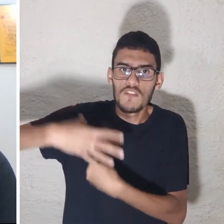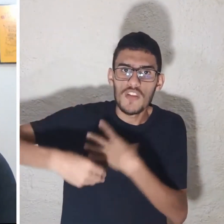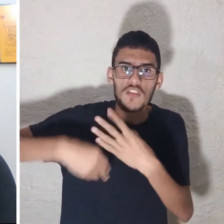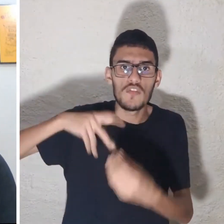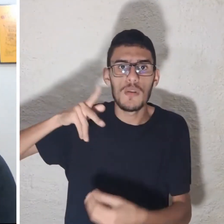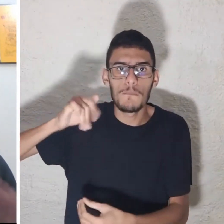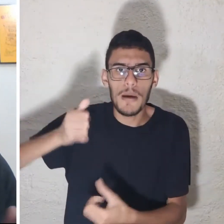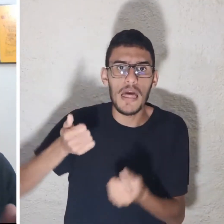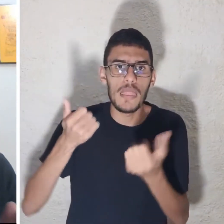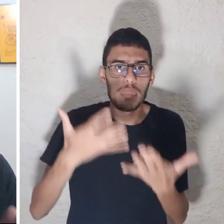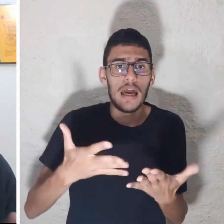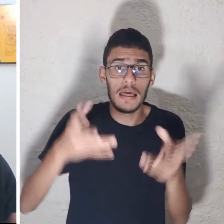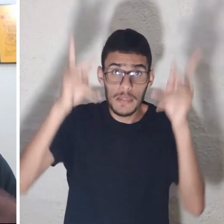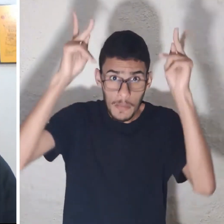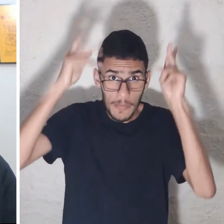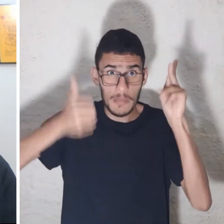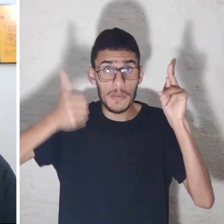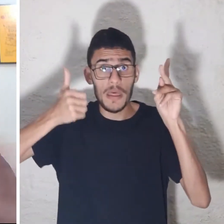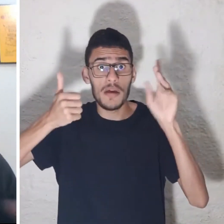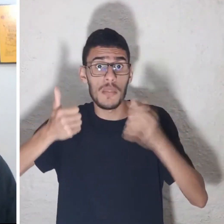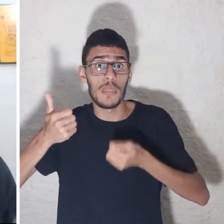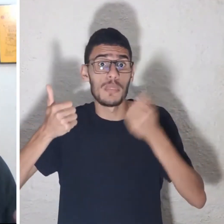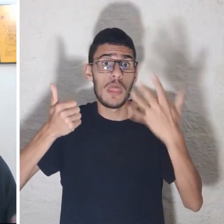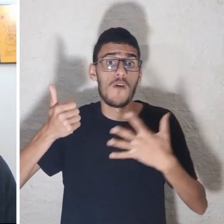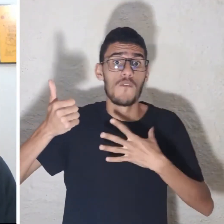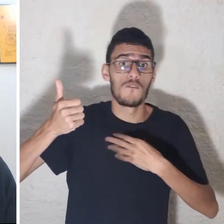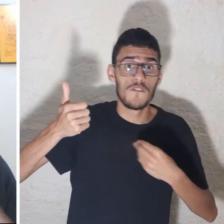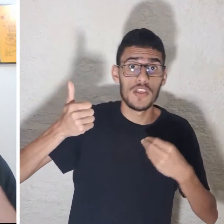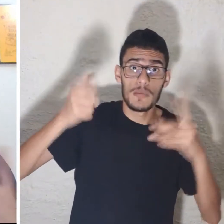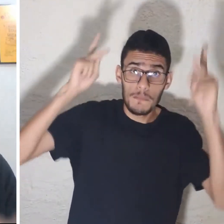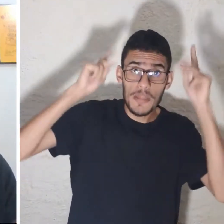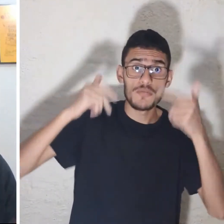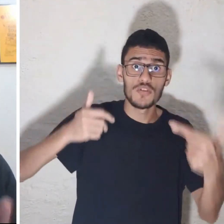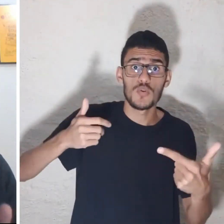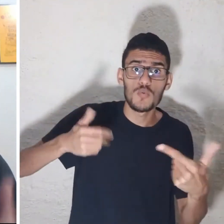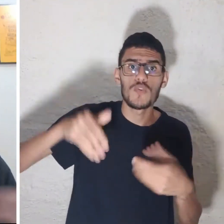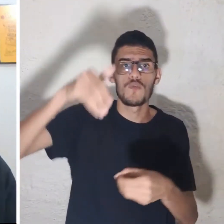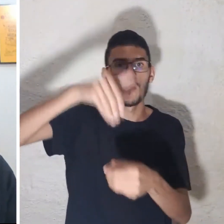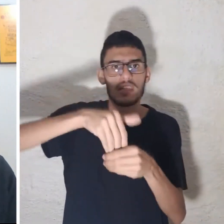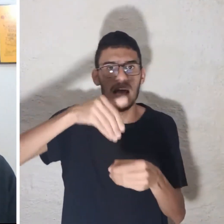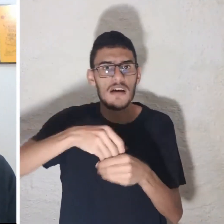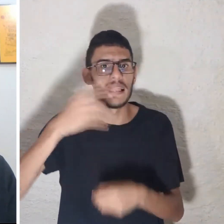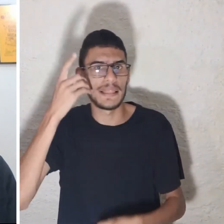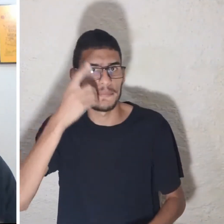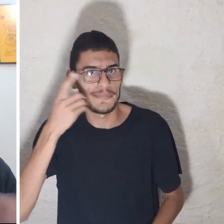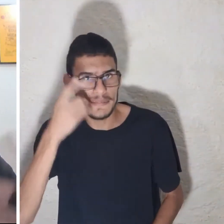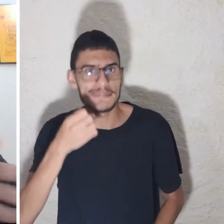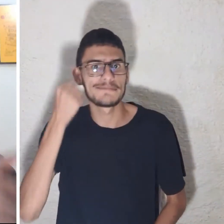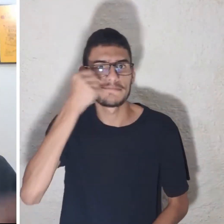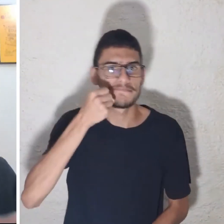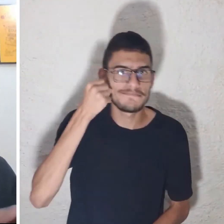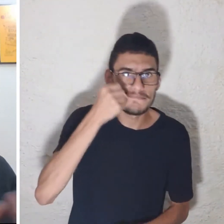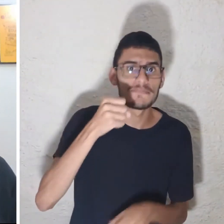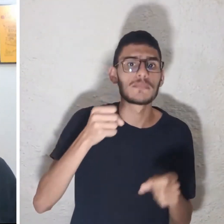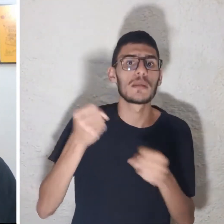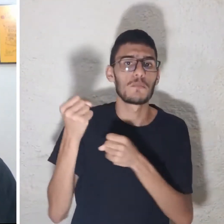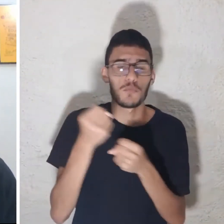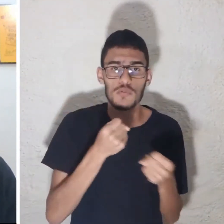seu cargo para o seu filho Dom Pedro II. Isso não se votava. Se votava para deputados e senadores o